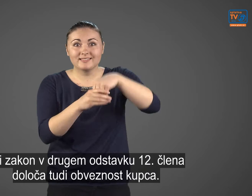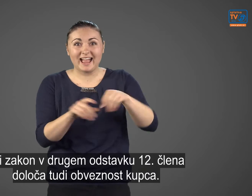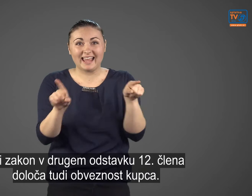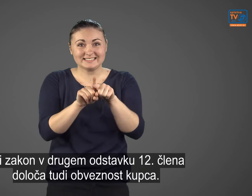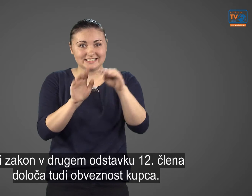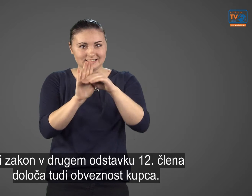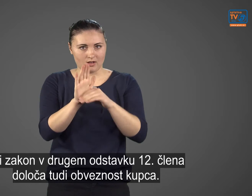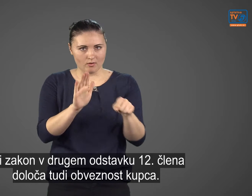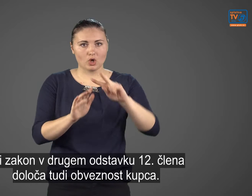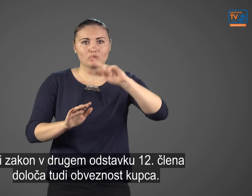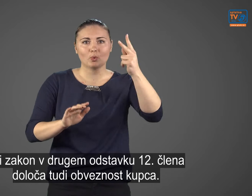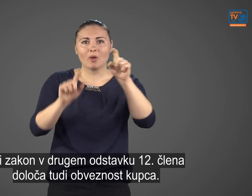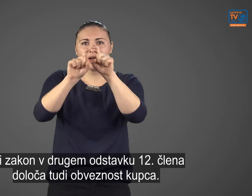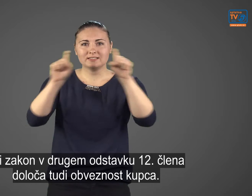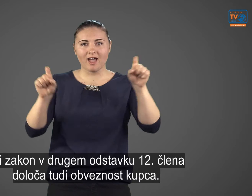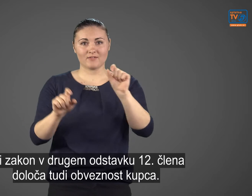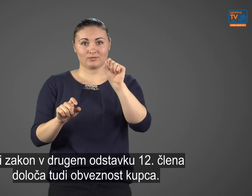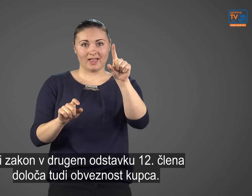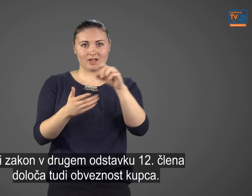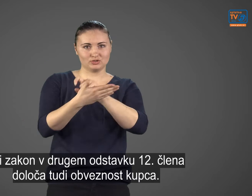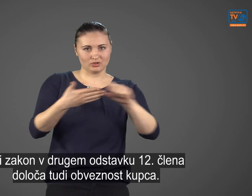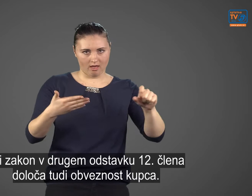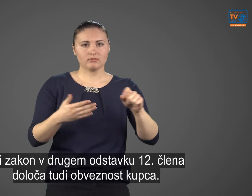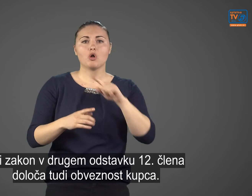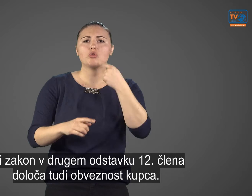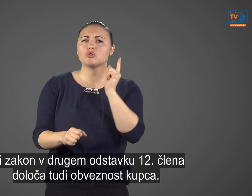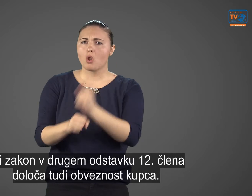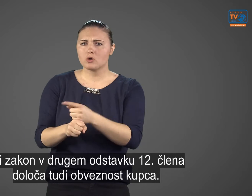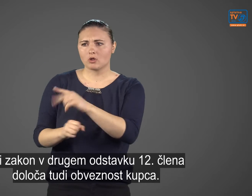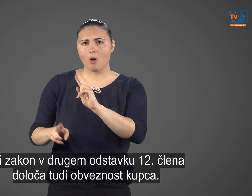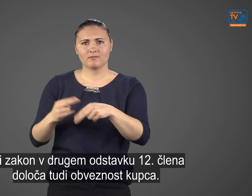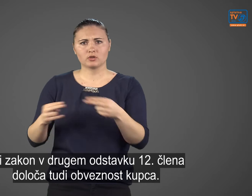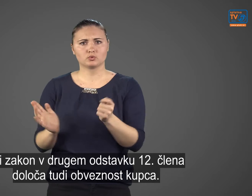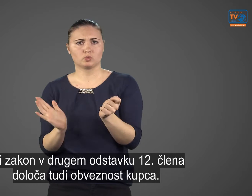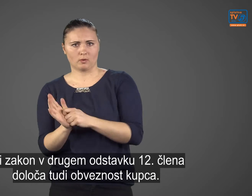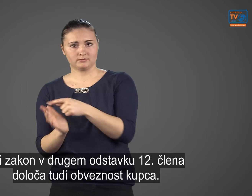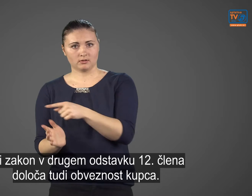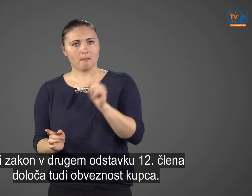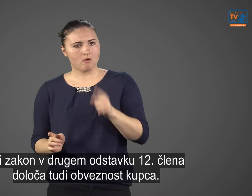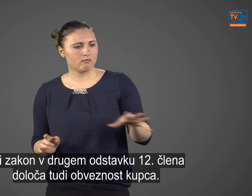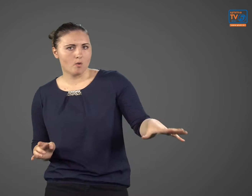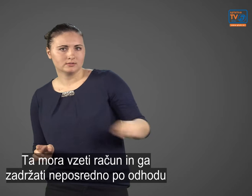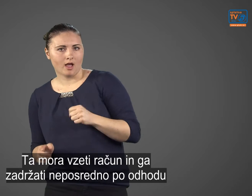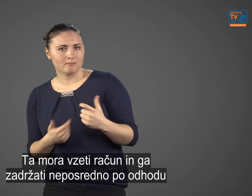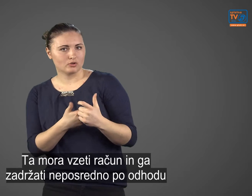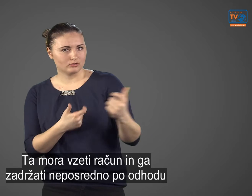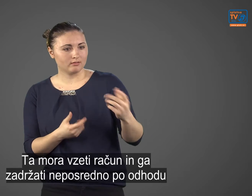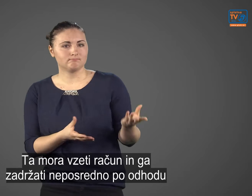Isti zakon pa v 2. odstavku 12. člena določa obveznost kupca, da prevzame račun in